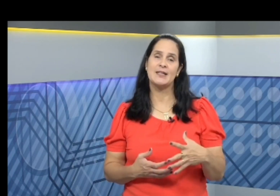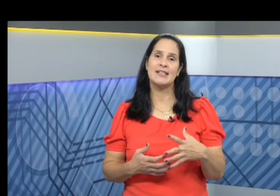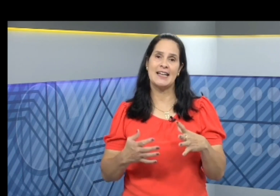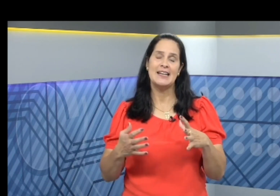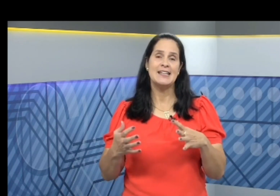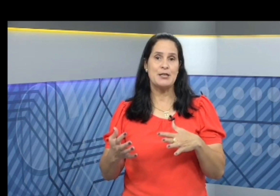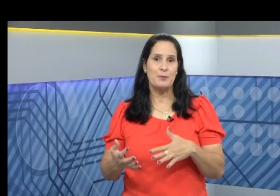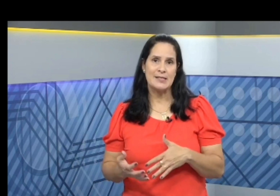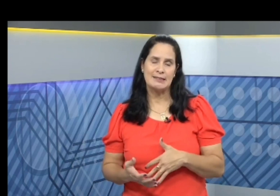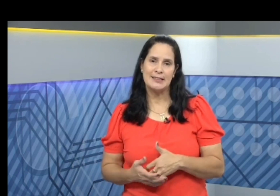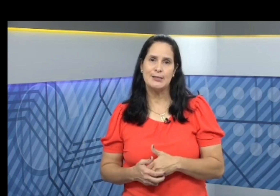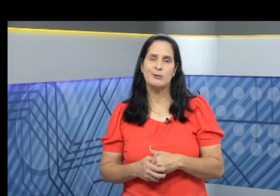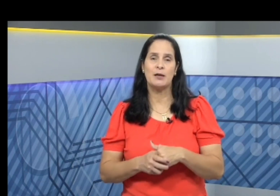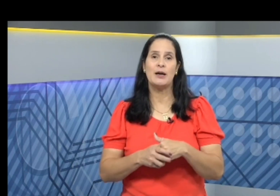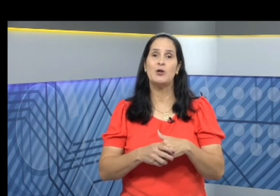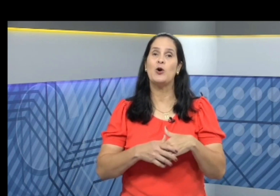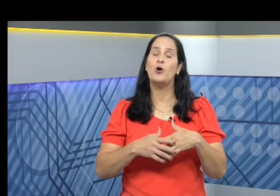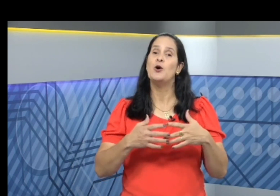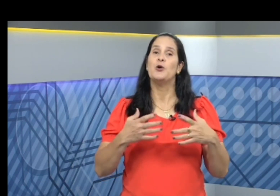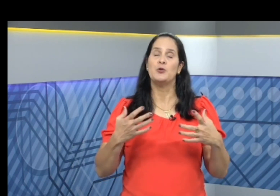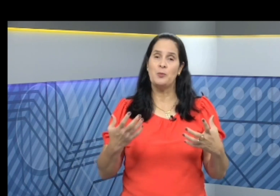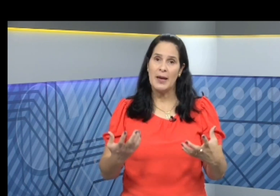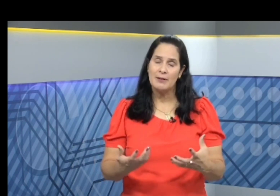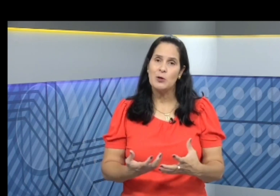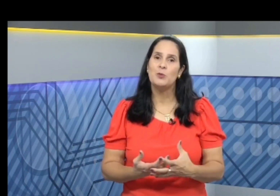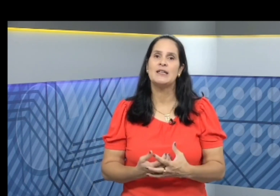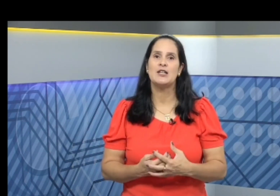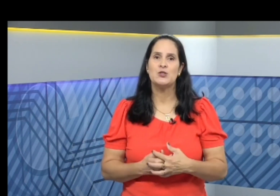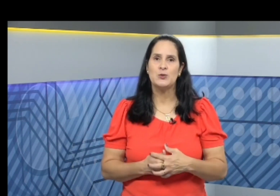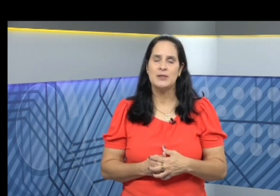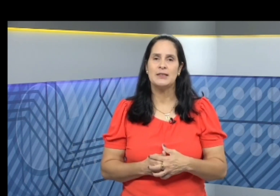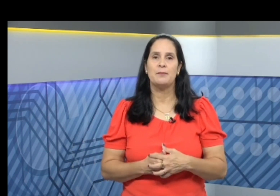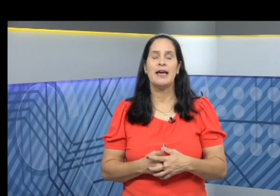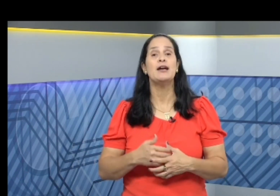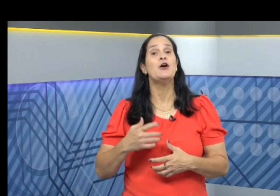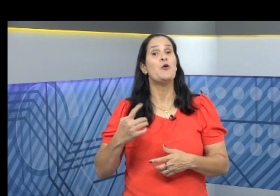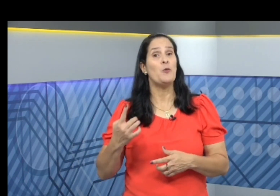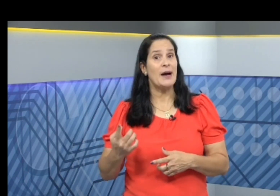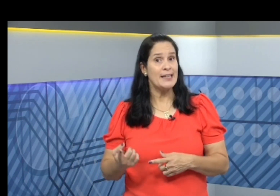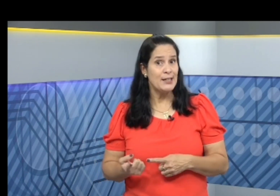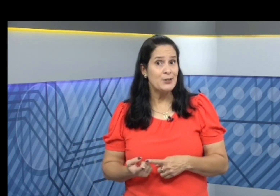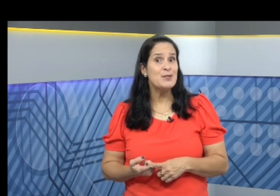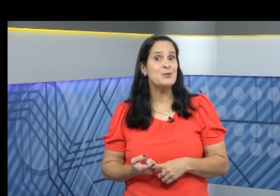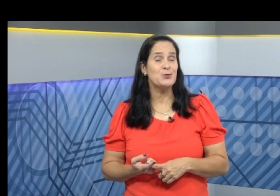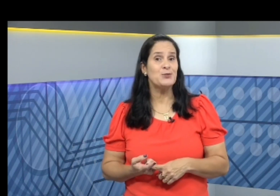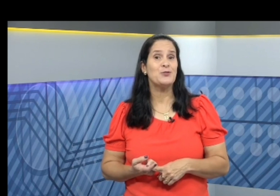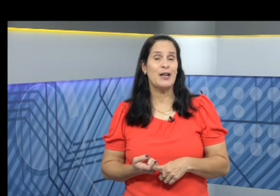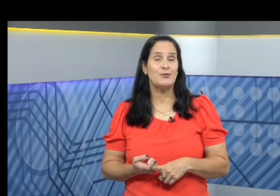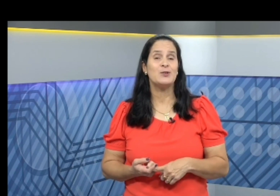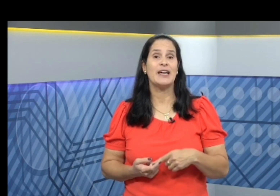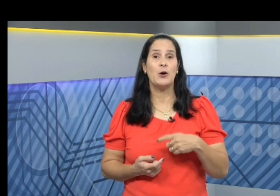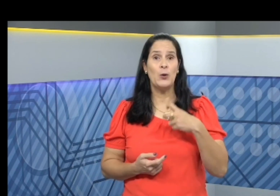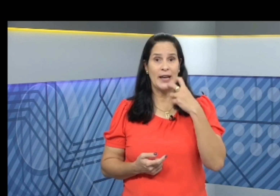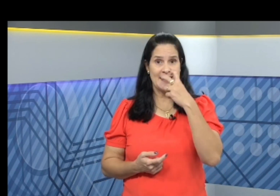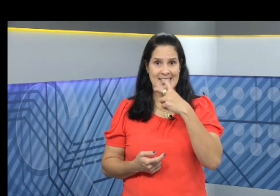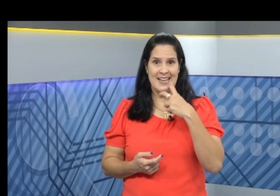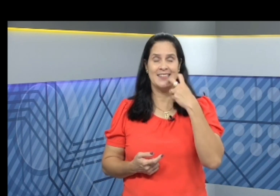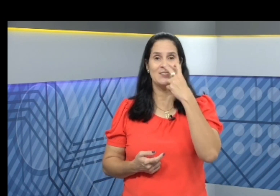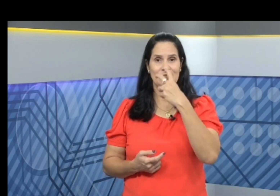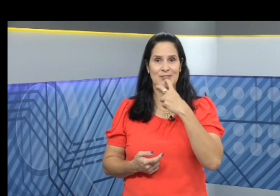está se aposentando, trabalhou no meio da comunidade surda também. O marido é surdo, viu que ela falou que é oralizado, viu